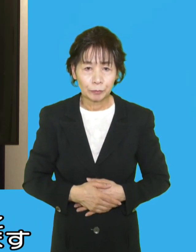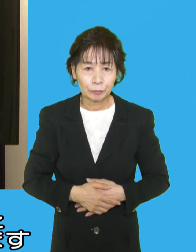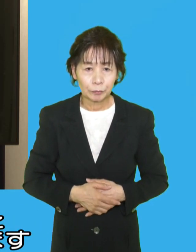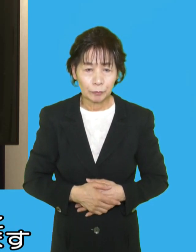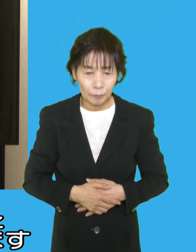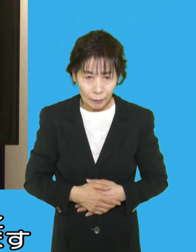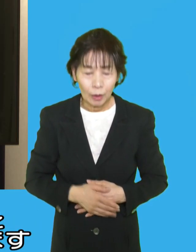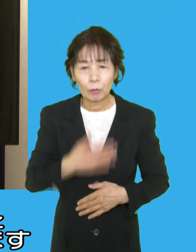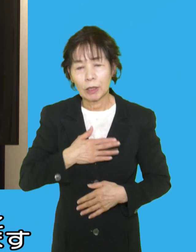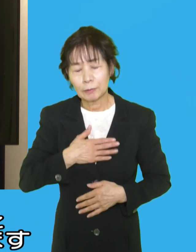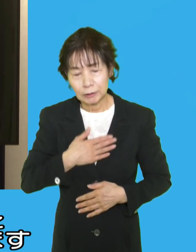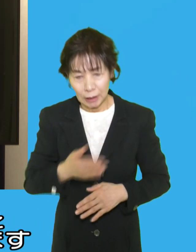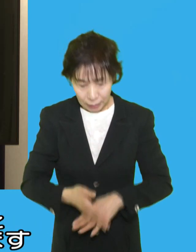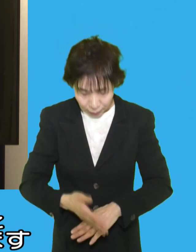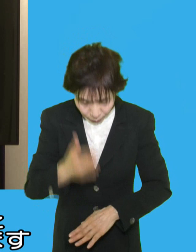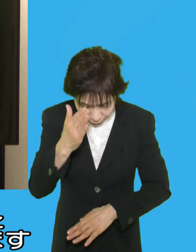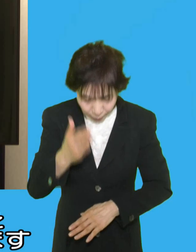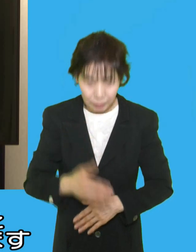わかりました、ありがとうございます。